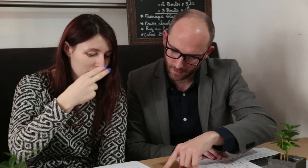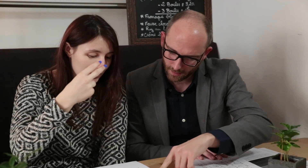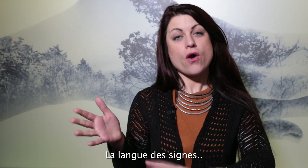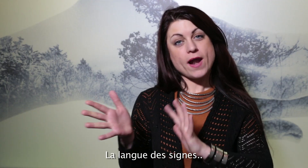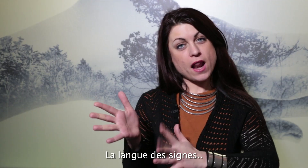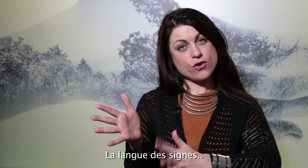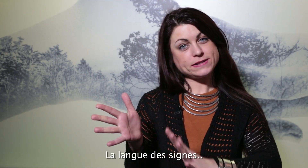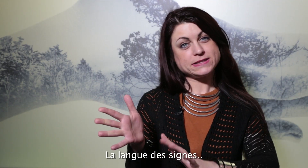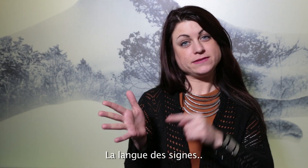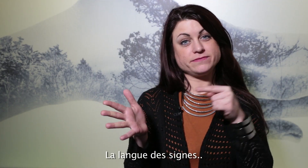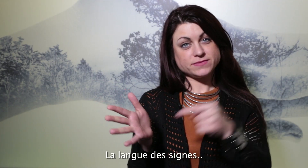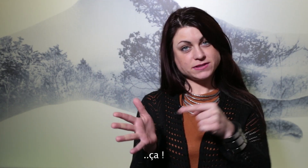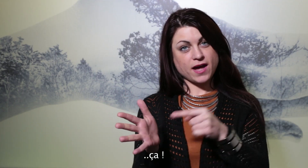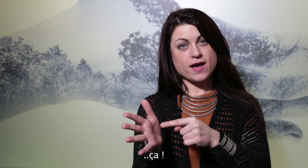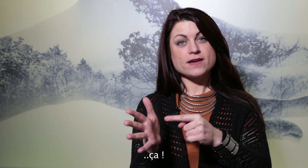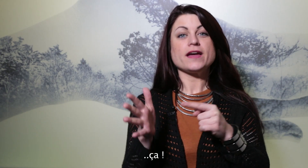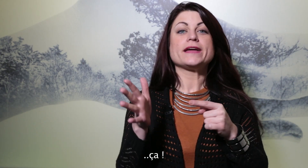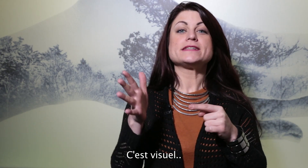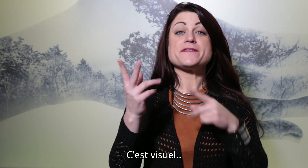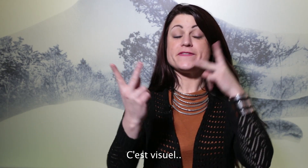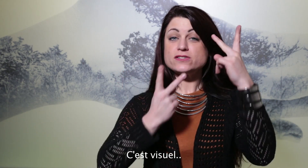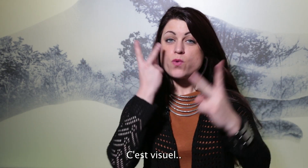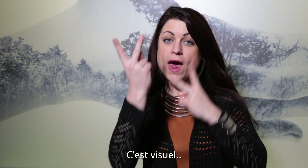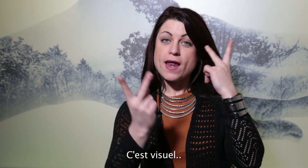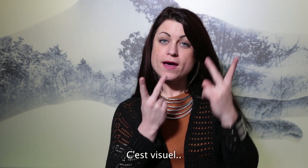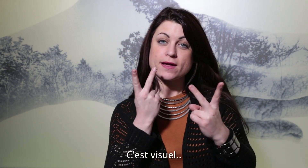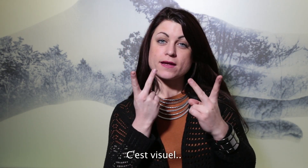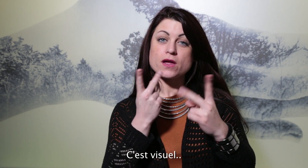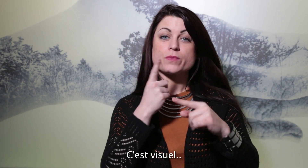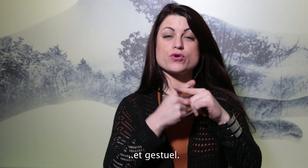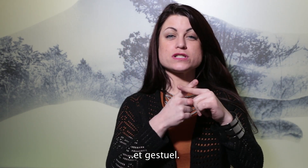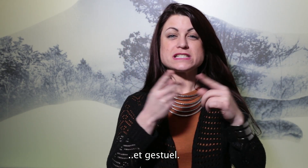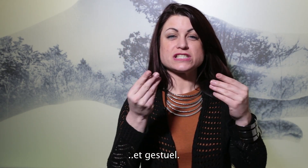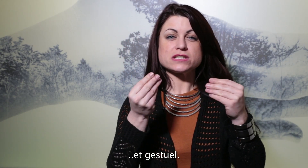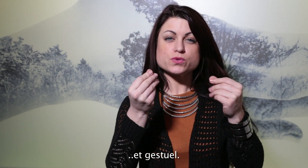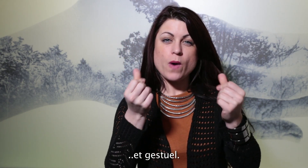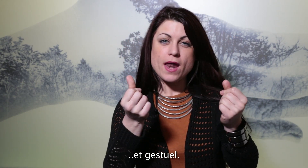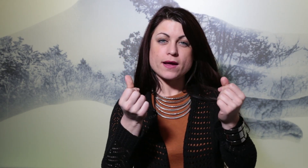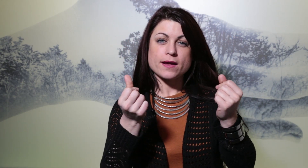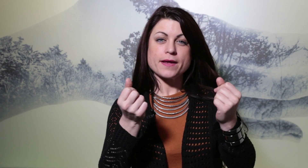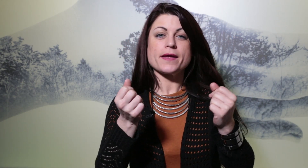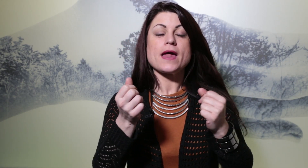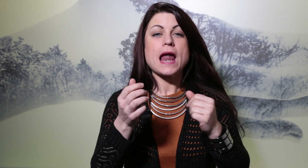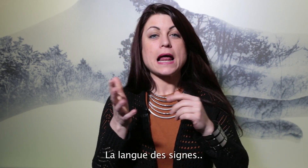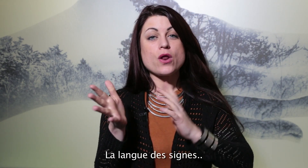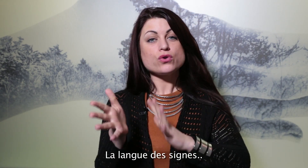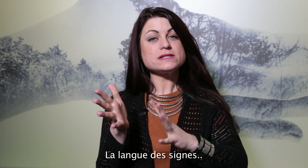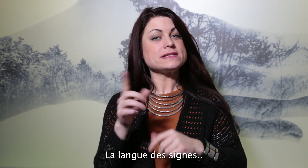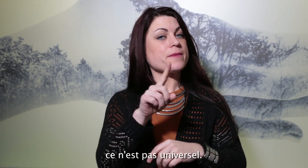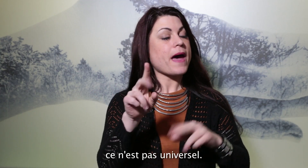La logique Ça c'est visual Plus je sois La logique c'est